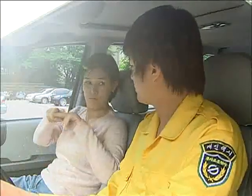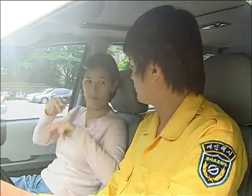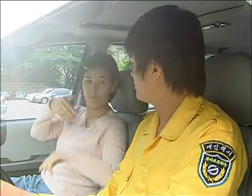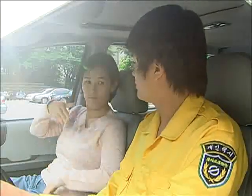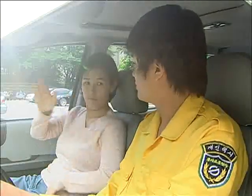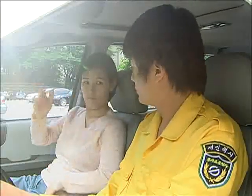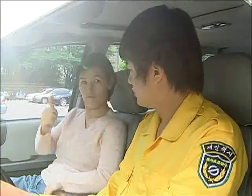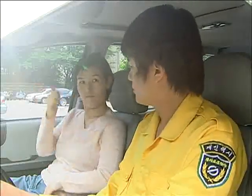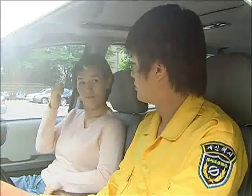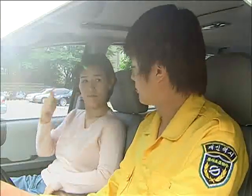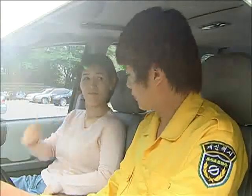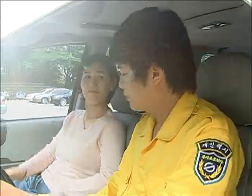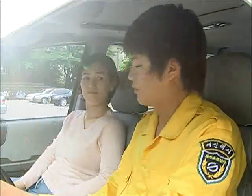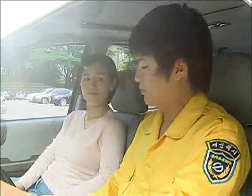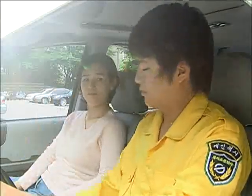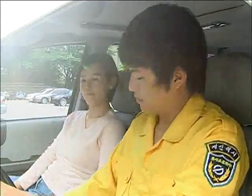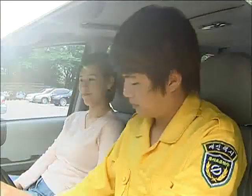광화문으로 갑시다.